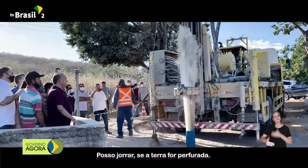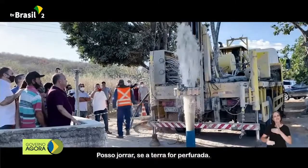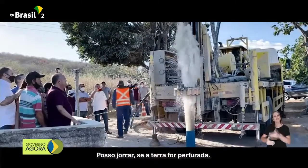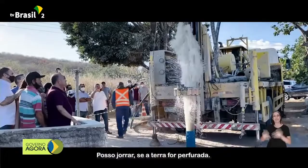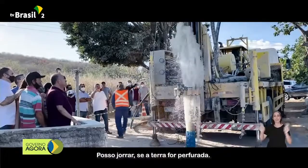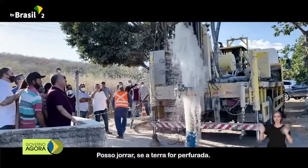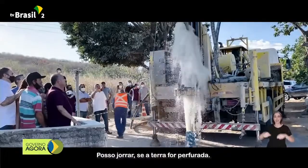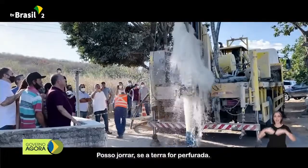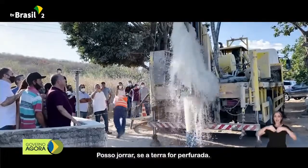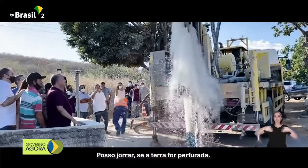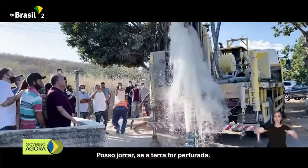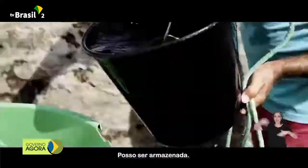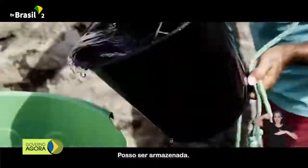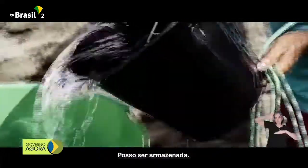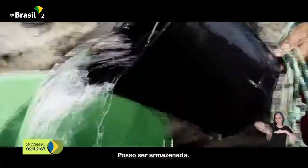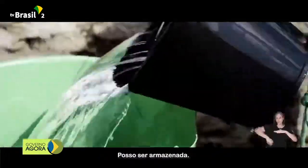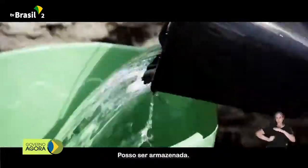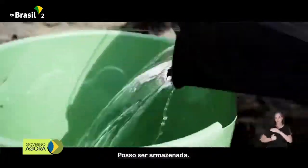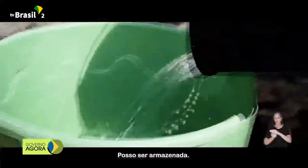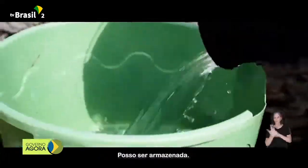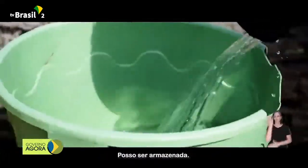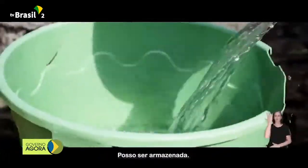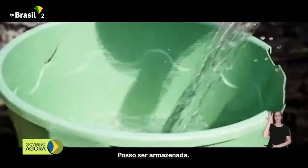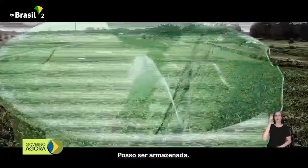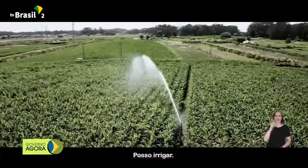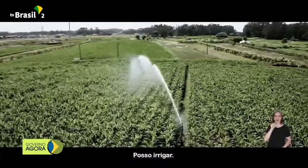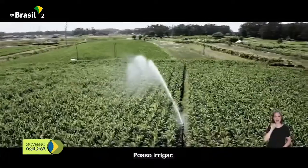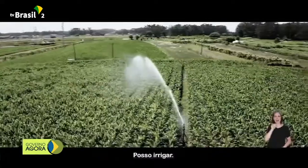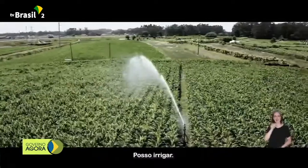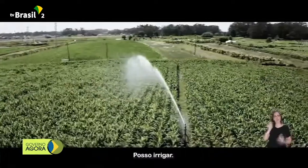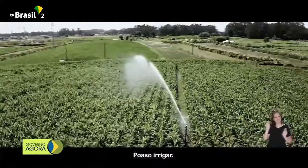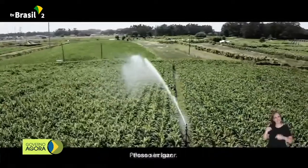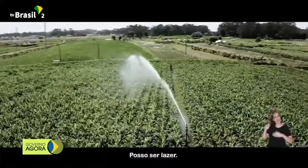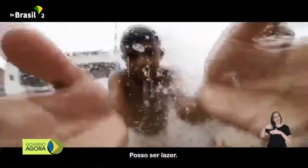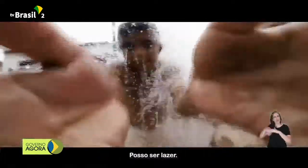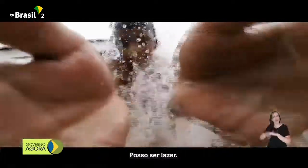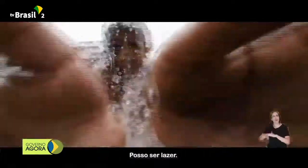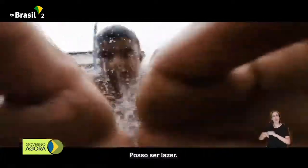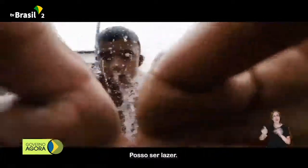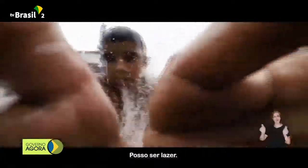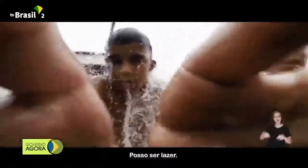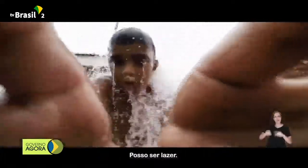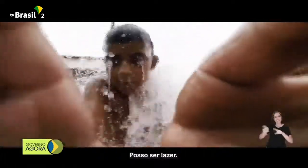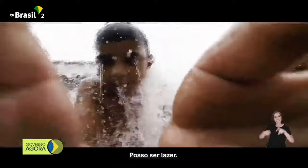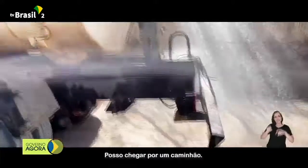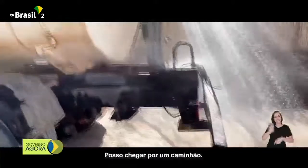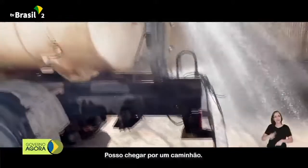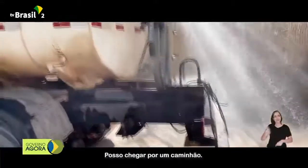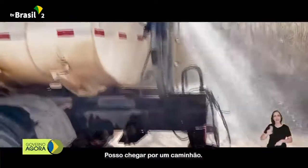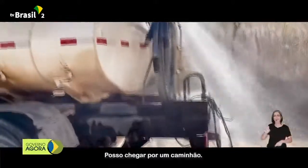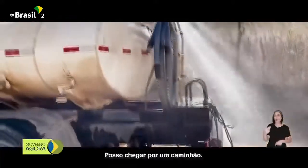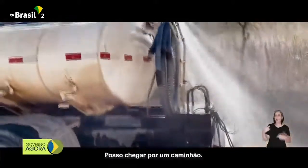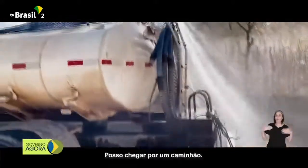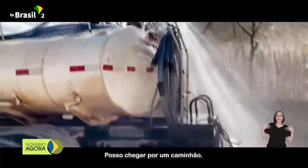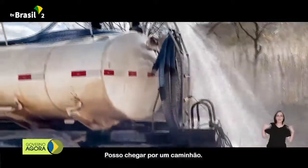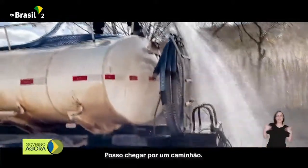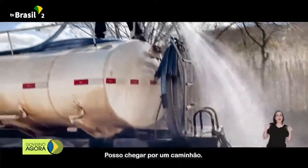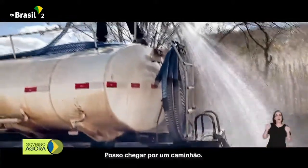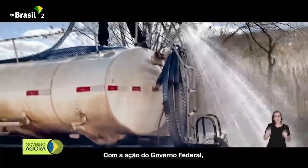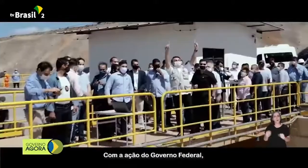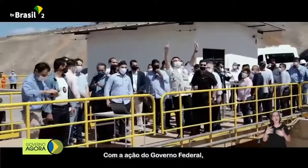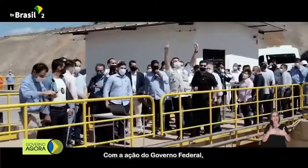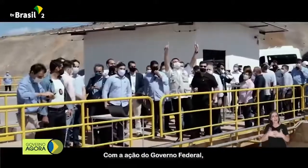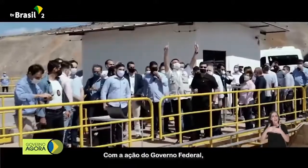jorrar se a terra for perfurada, posso ser armazenada, posso irrigar, posso ser lazer, posso chegar por um